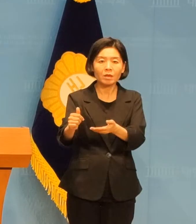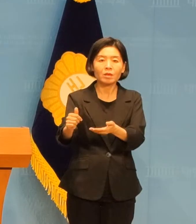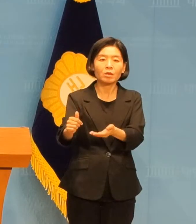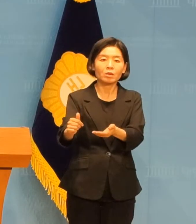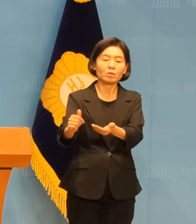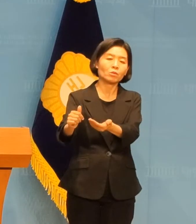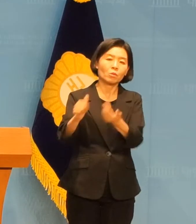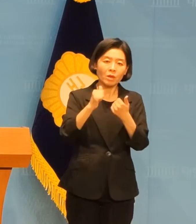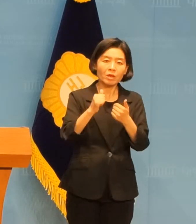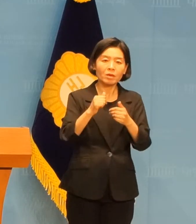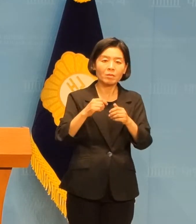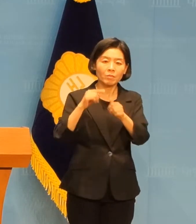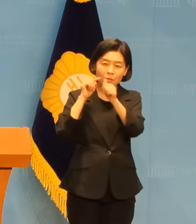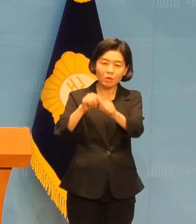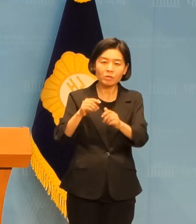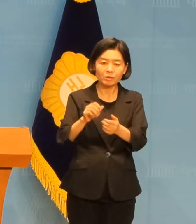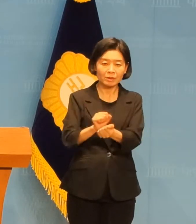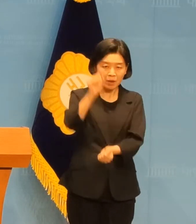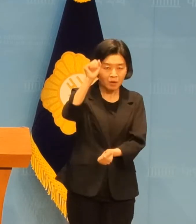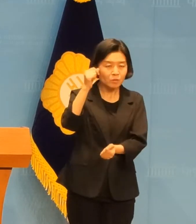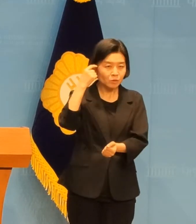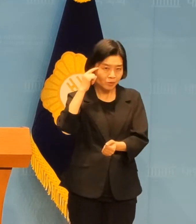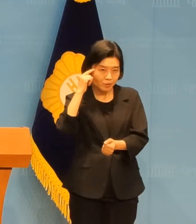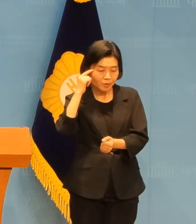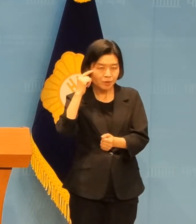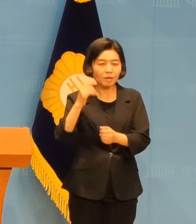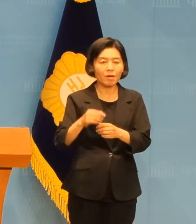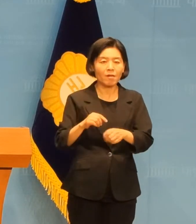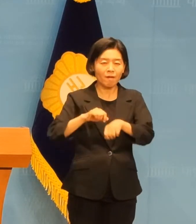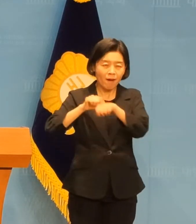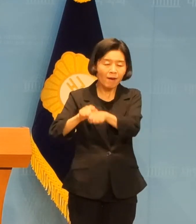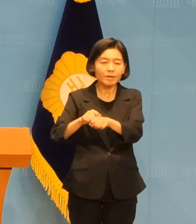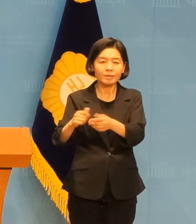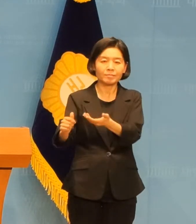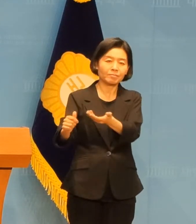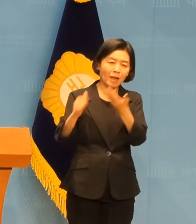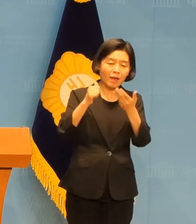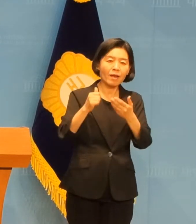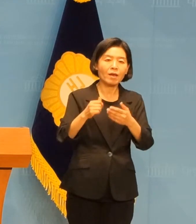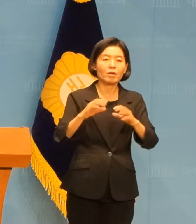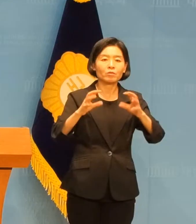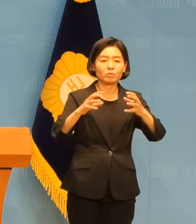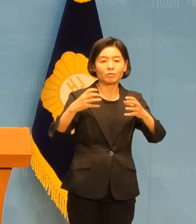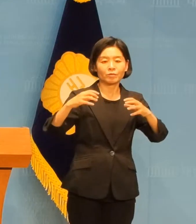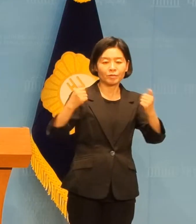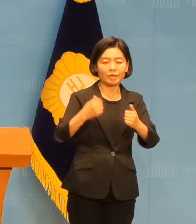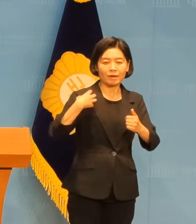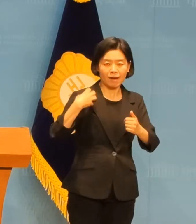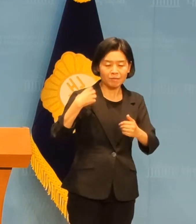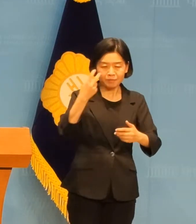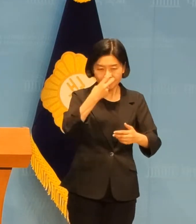예고하며 강제력을 동원해서라도 국감장에 세우겠다고 엄포를 놨습니다.